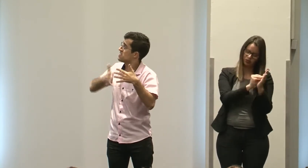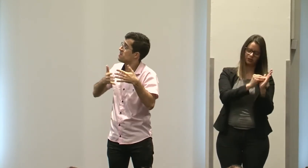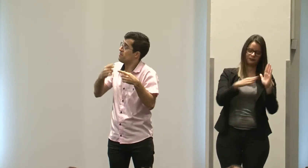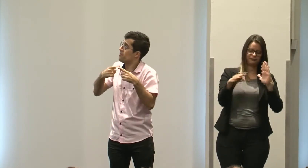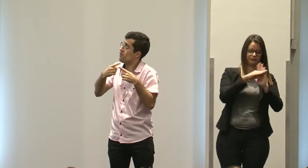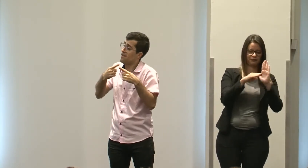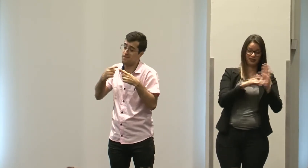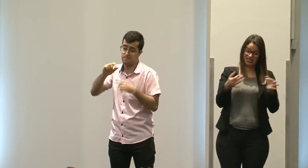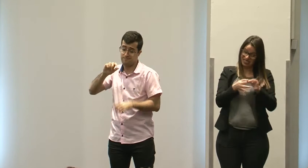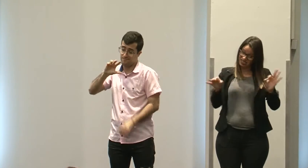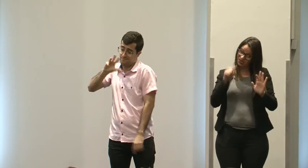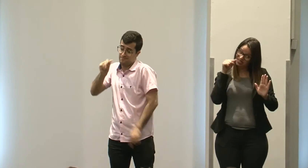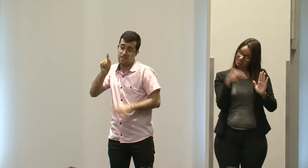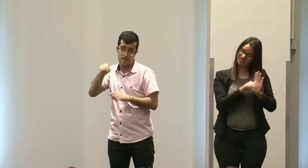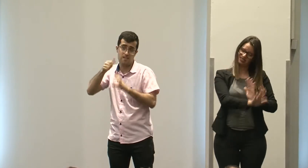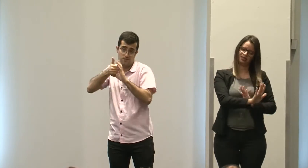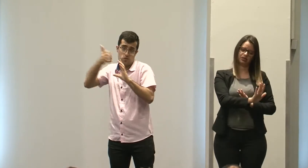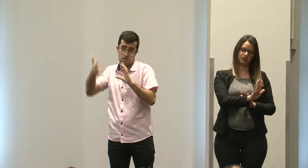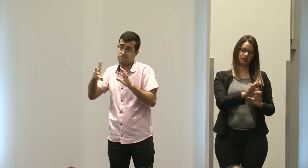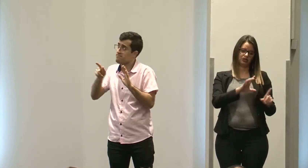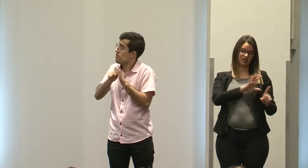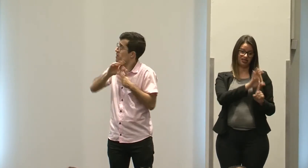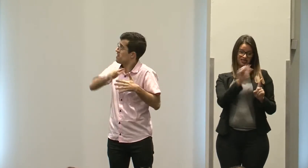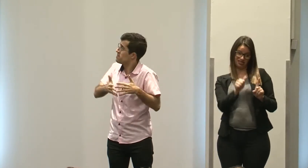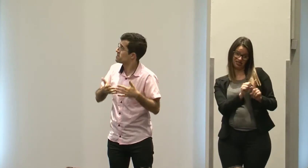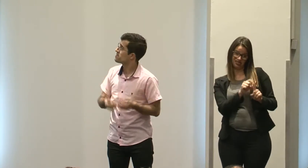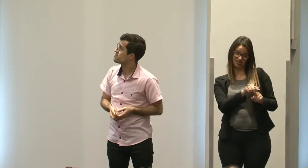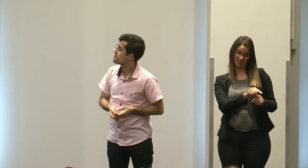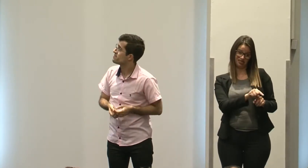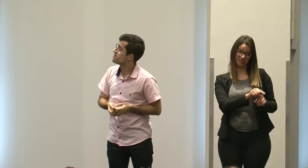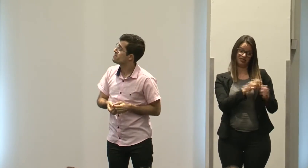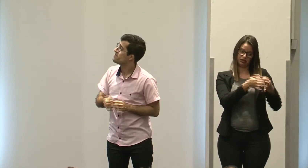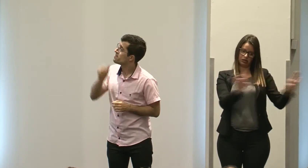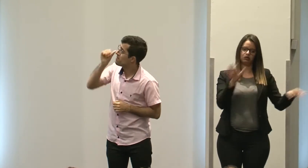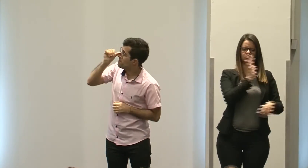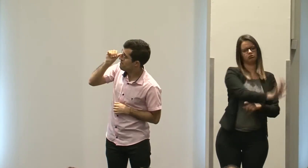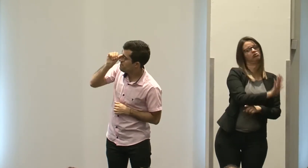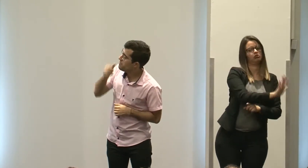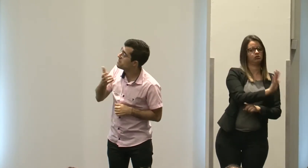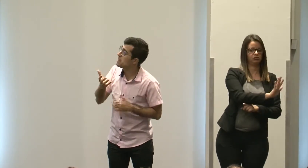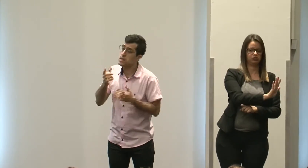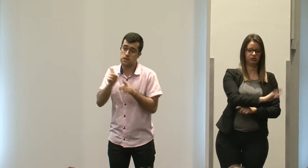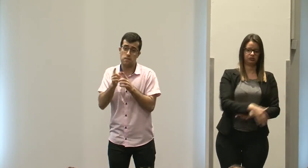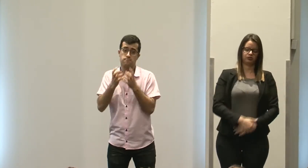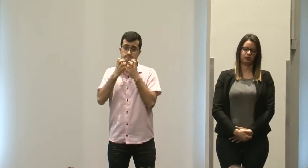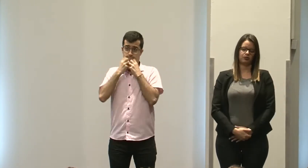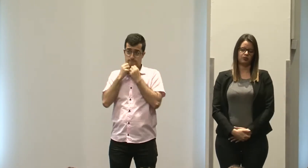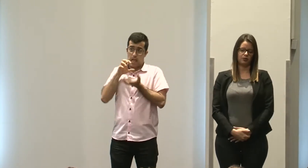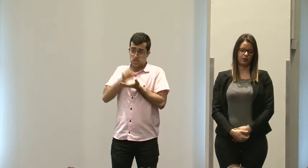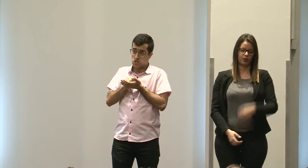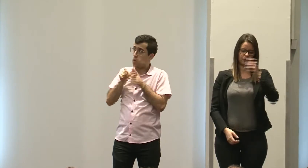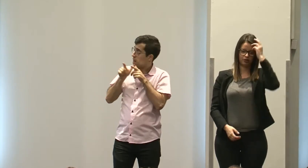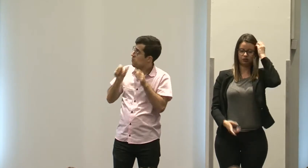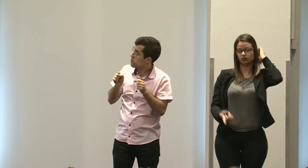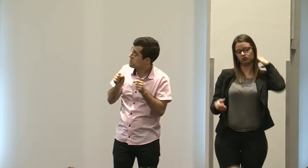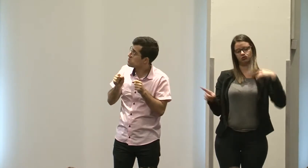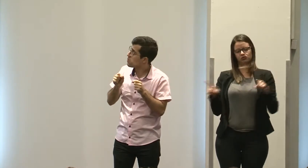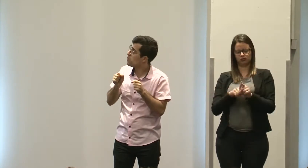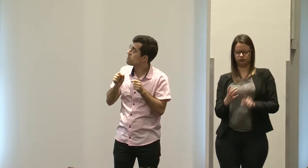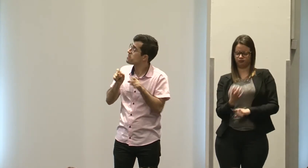É importante também o registro linguístico e a descrição da língua.